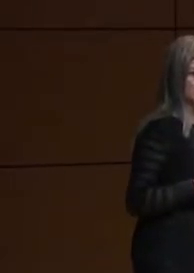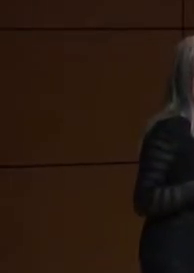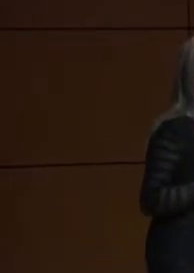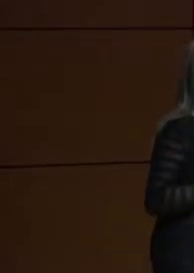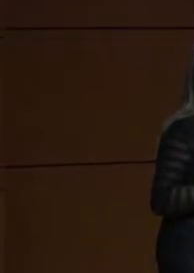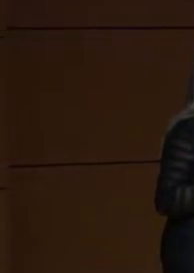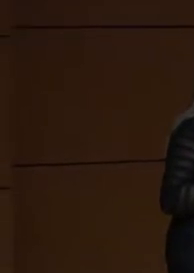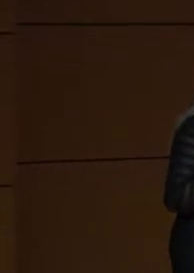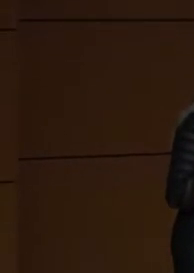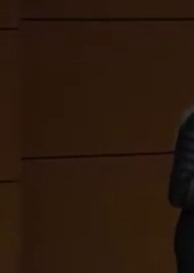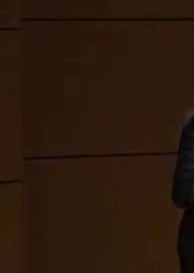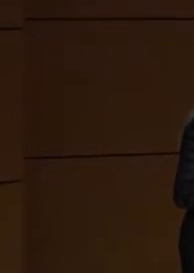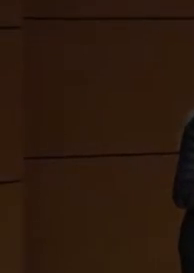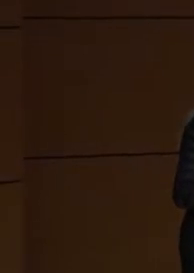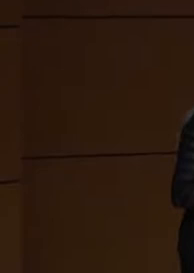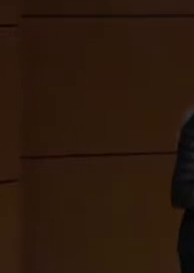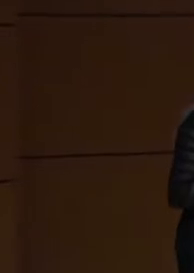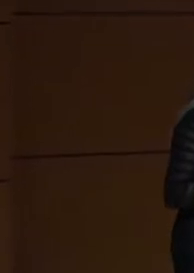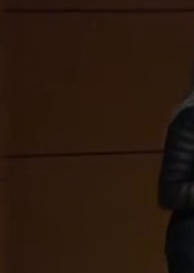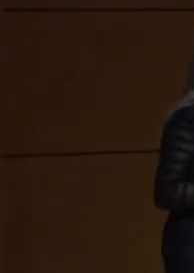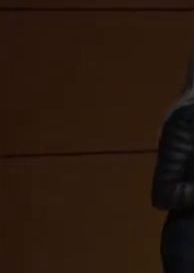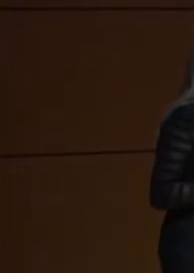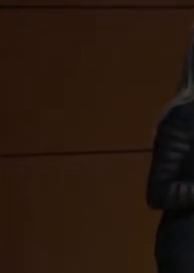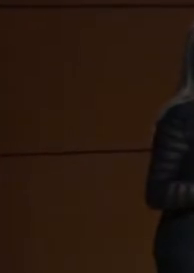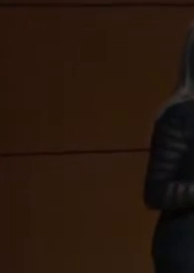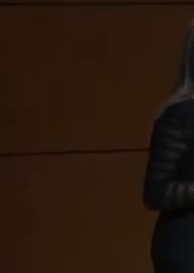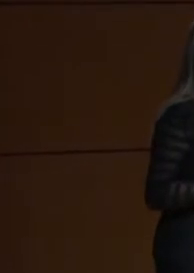Ada Rodríguez.